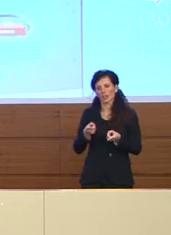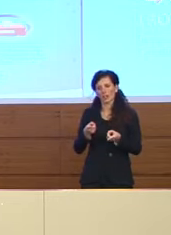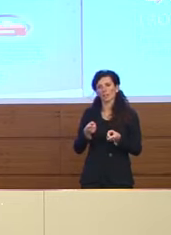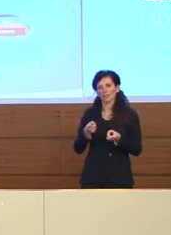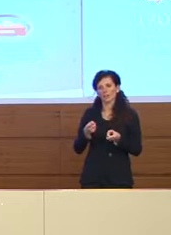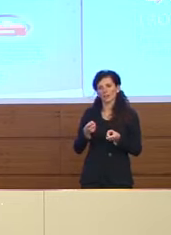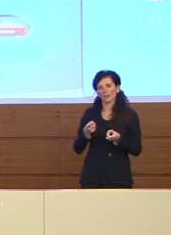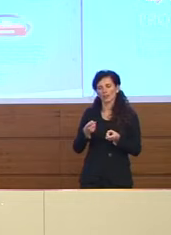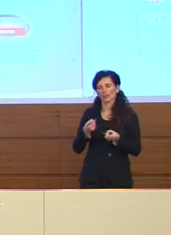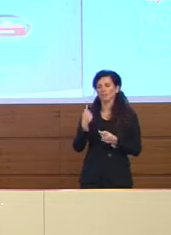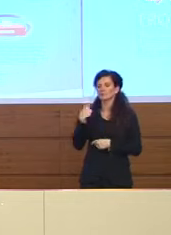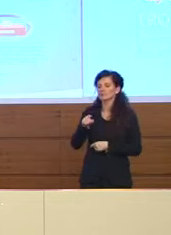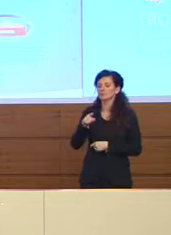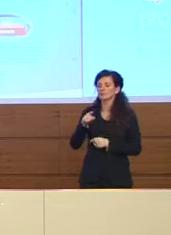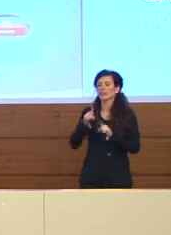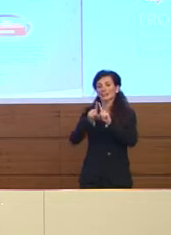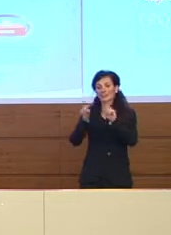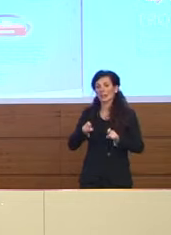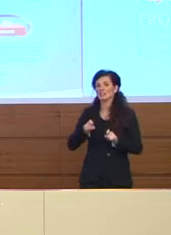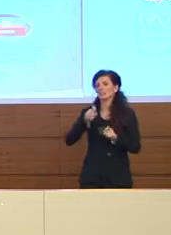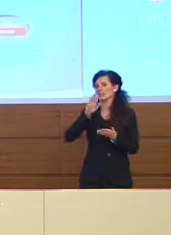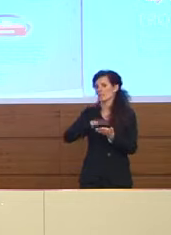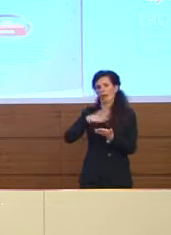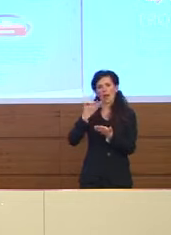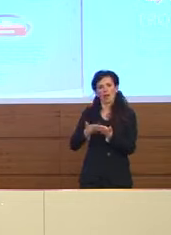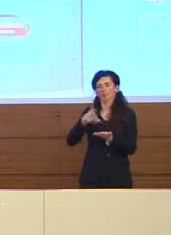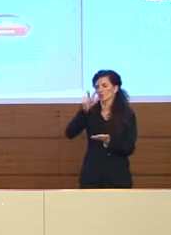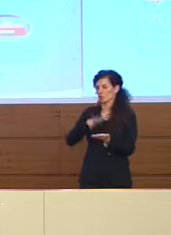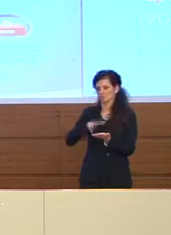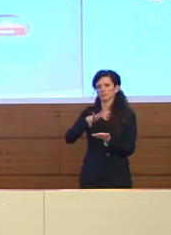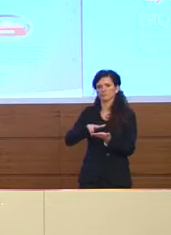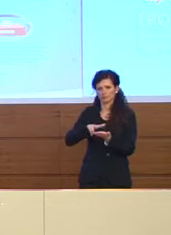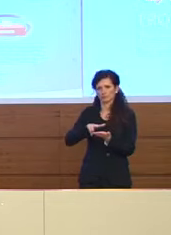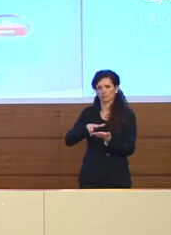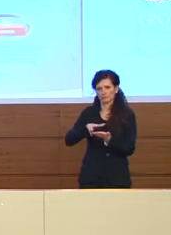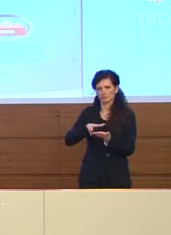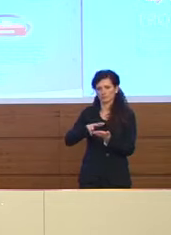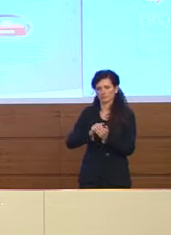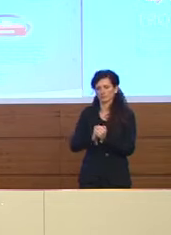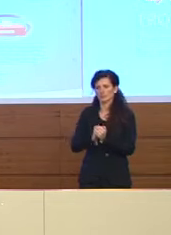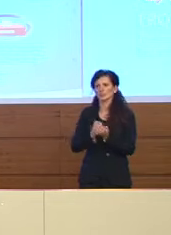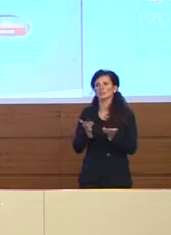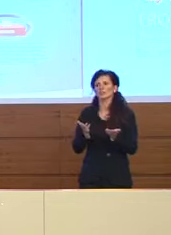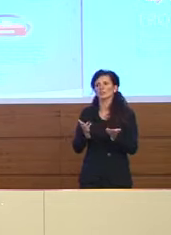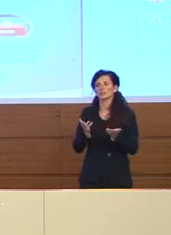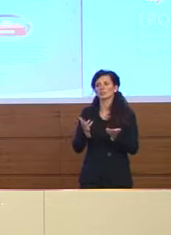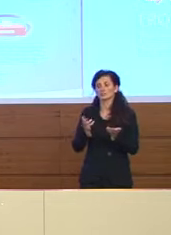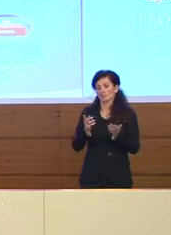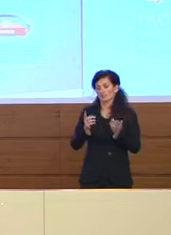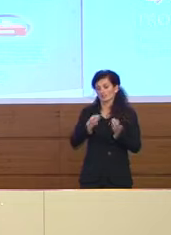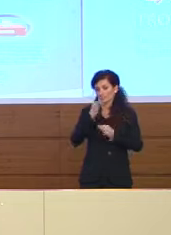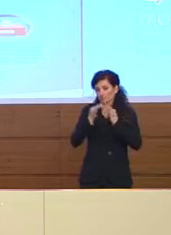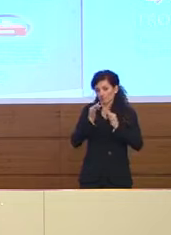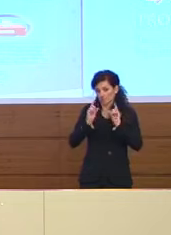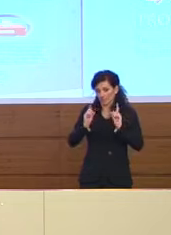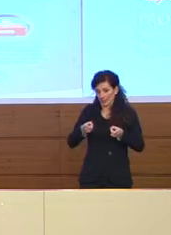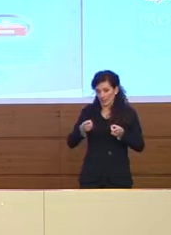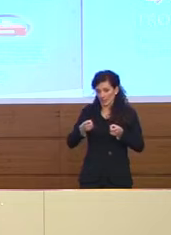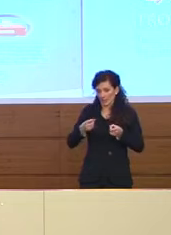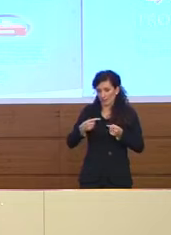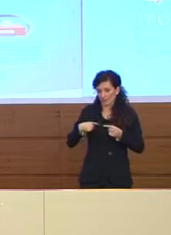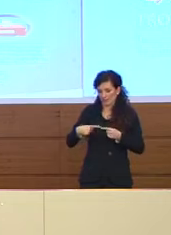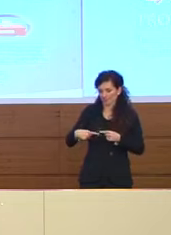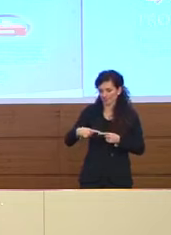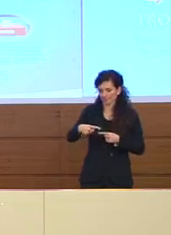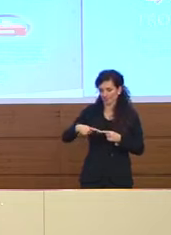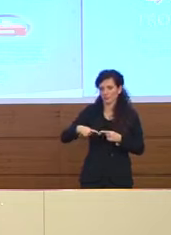te validati e esattamente quello che si accinge a fare nelle prossime ore la